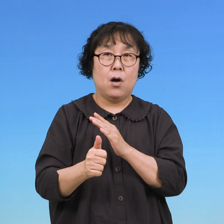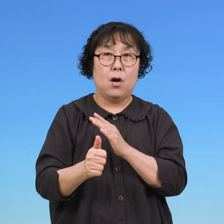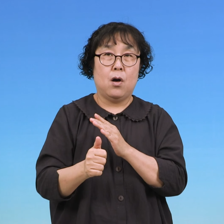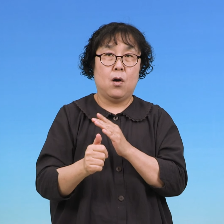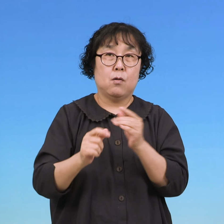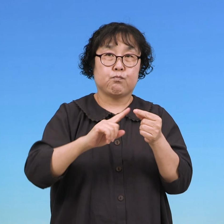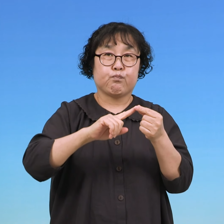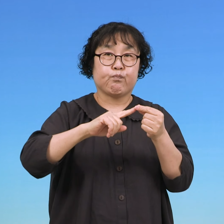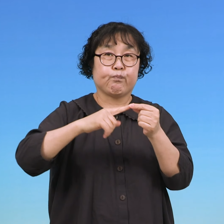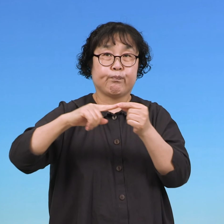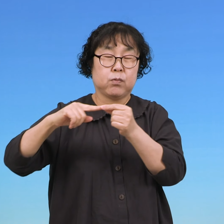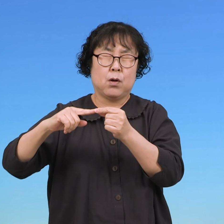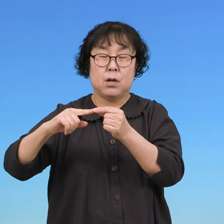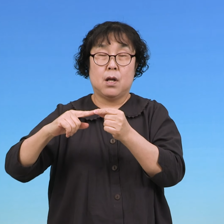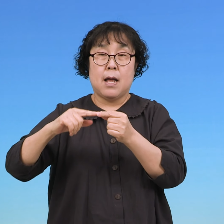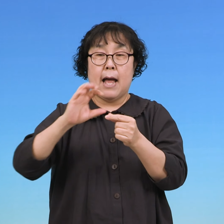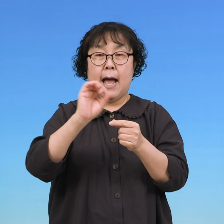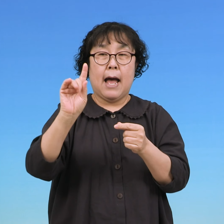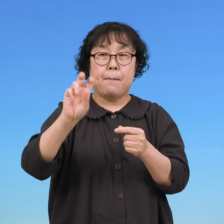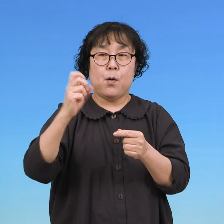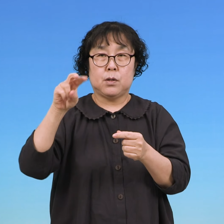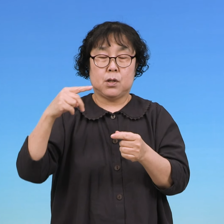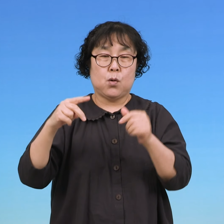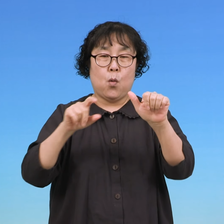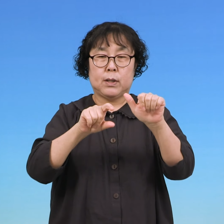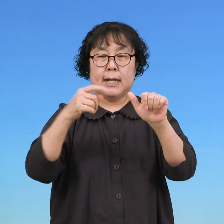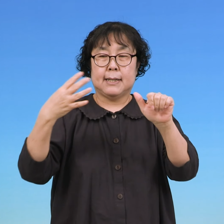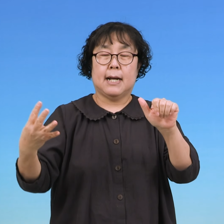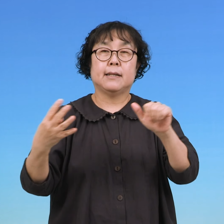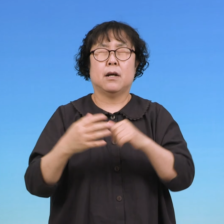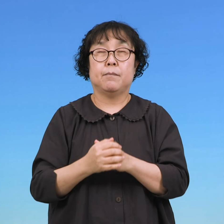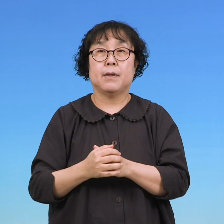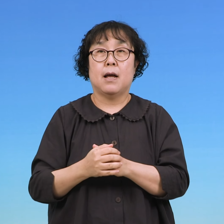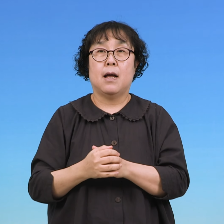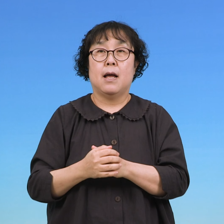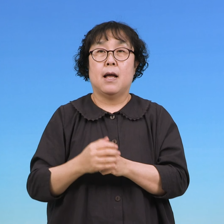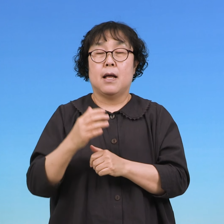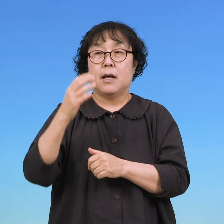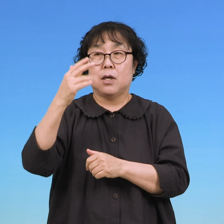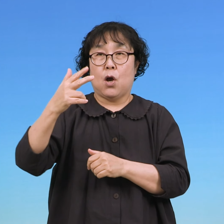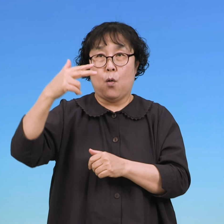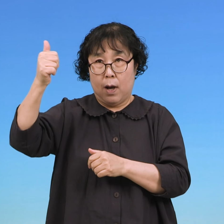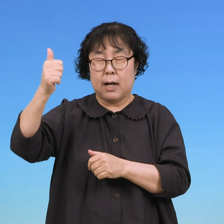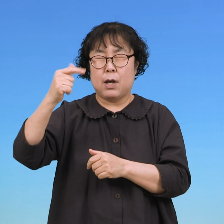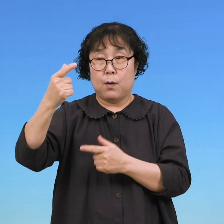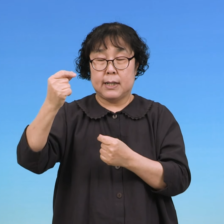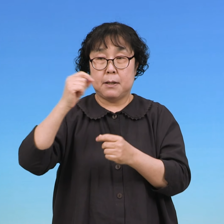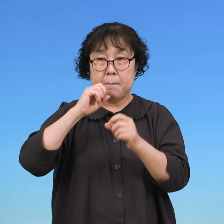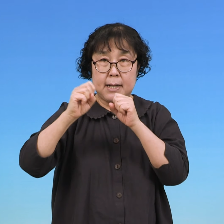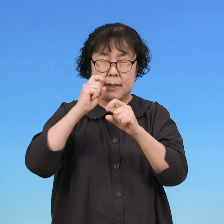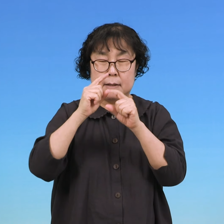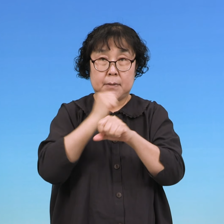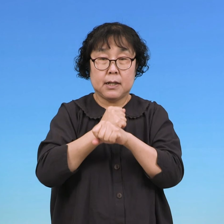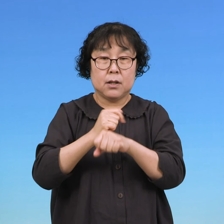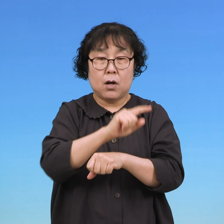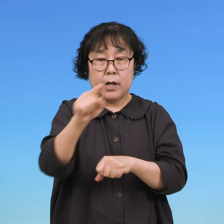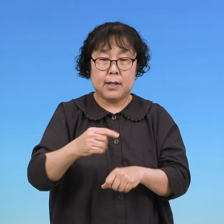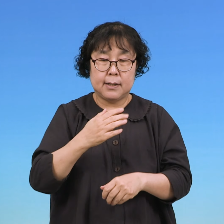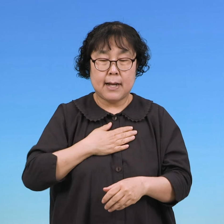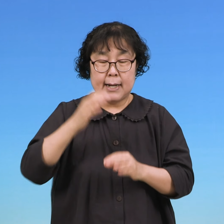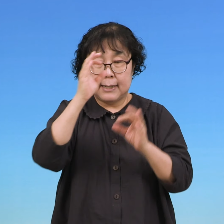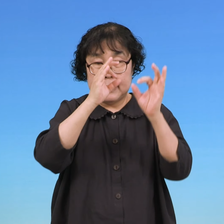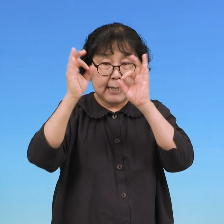아모스 5장 4절입니다. 아모스 5장 4절 여호와께서 이스라엘 족속에게 이와 같이 말씀하시기를 너희는 나를